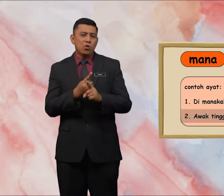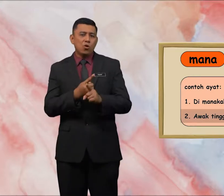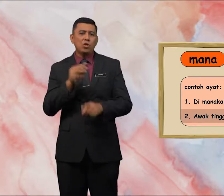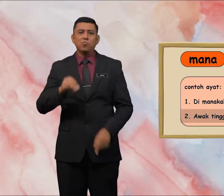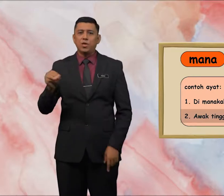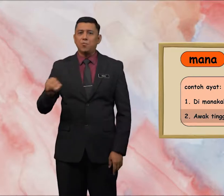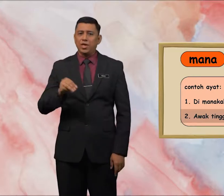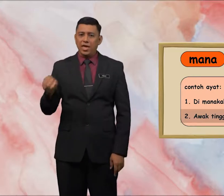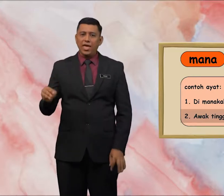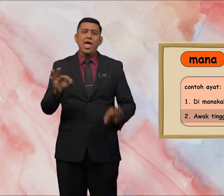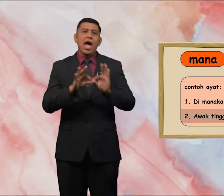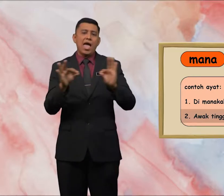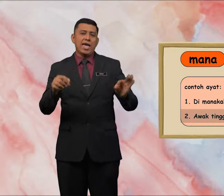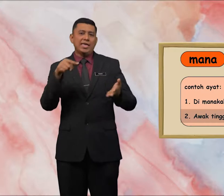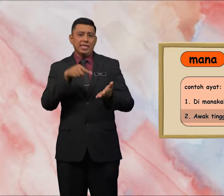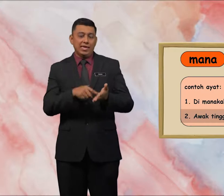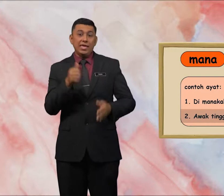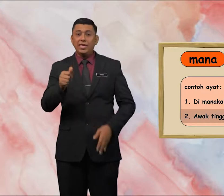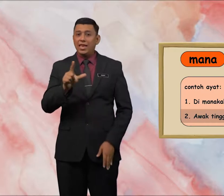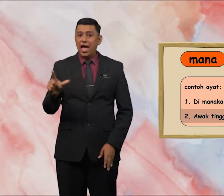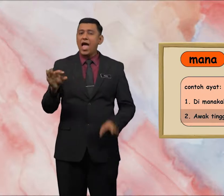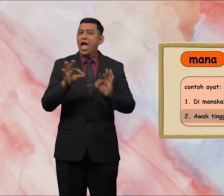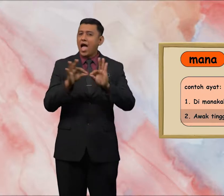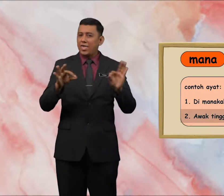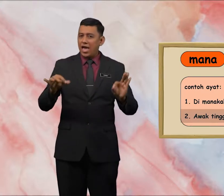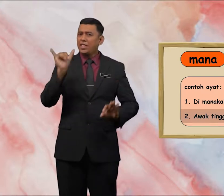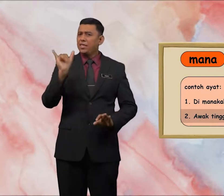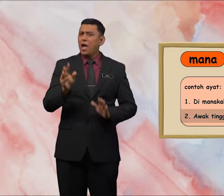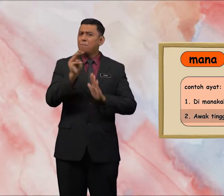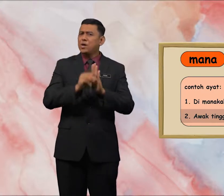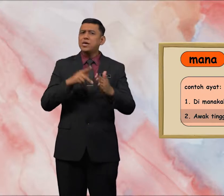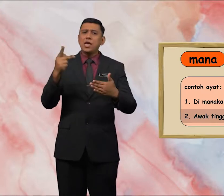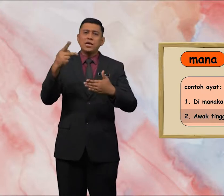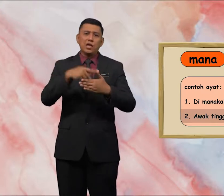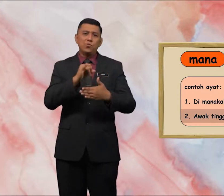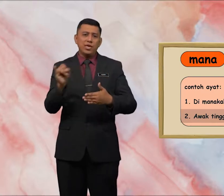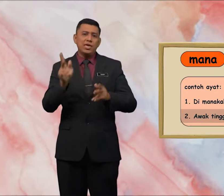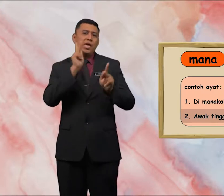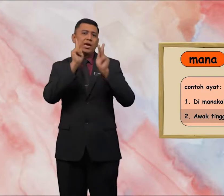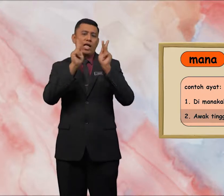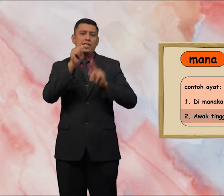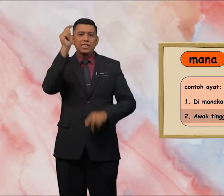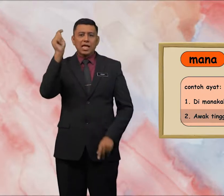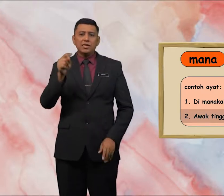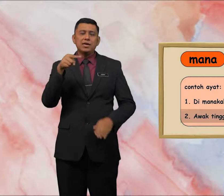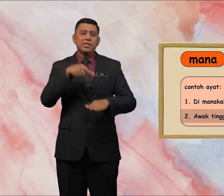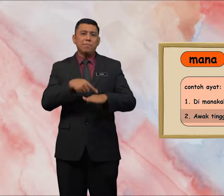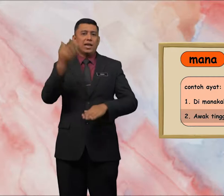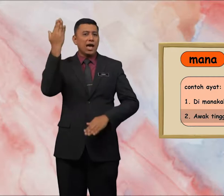Betul, murid-murid. Ayat ini ialah ayat yang mengandungi kata tanya di